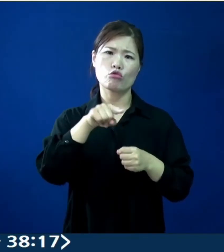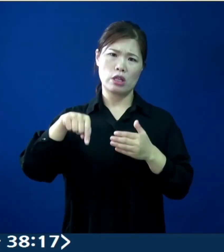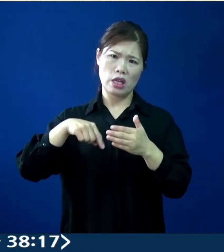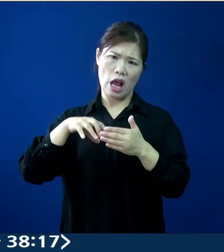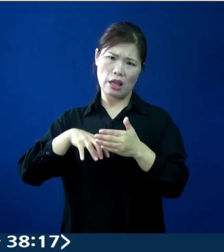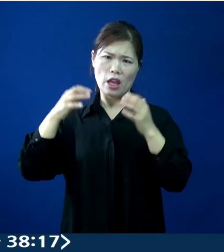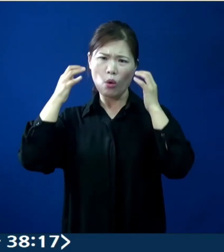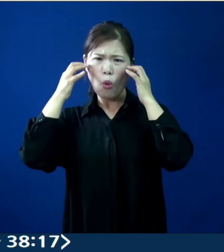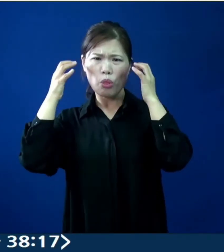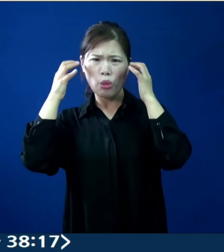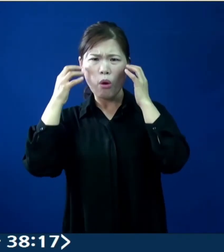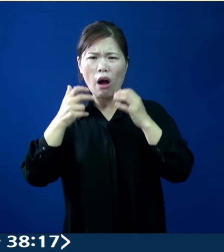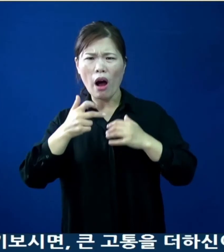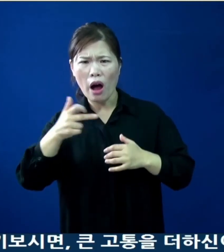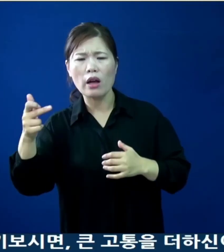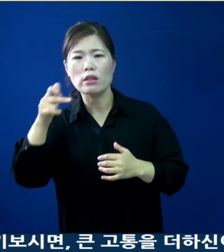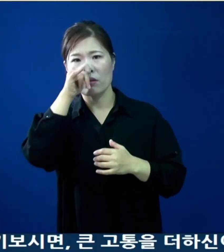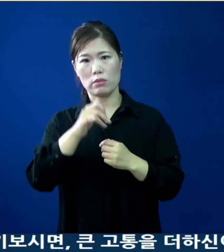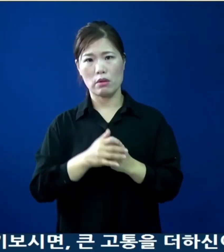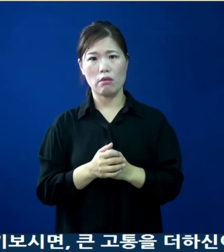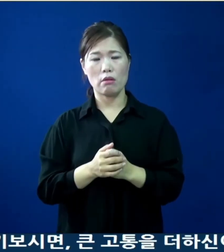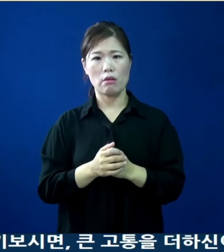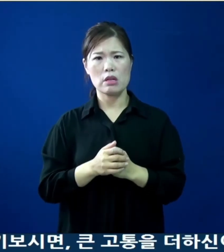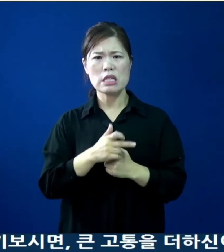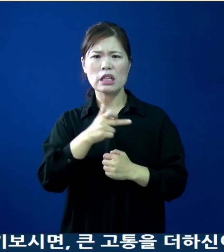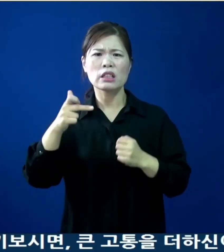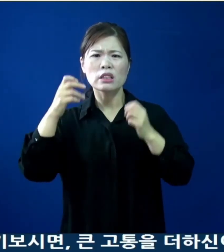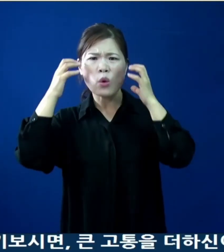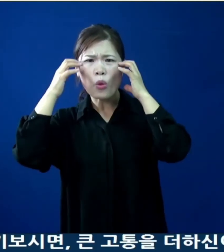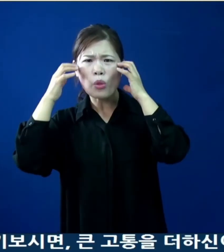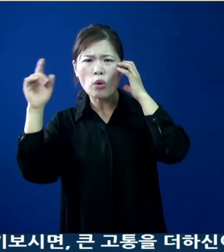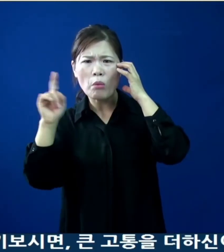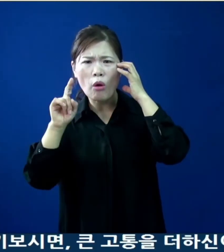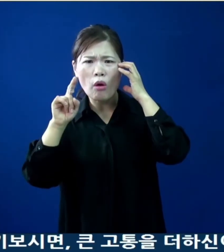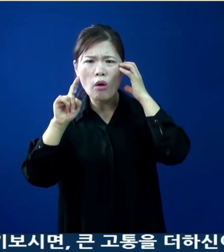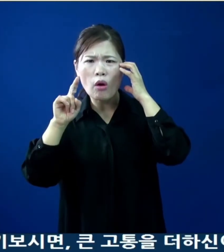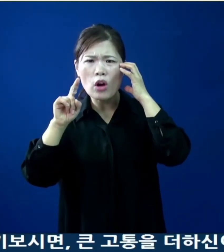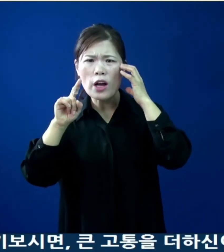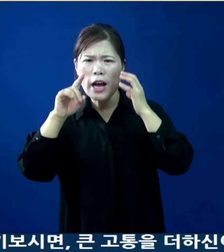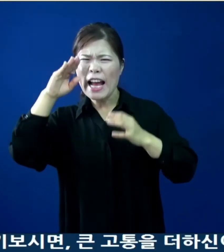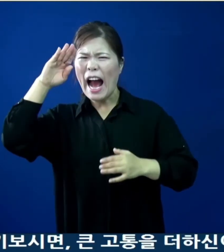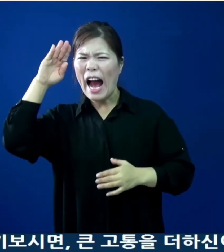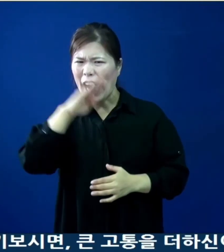고통이 있는데 여기서 큰 고통이라는 말이 악독, 도끼를 얘기하는 거예요.